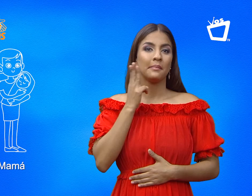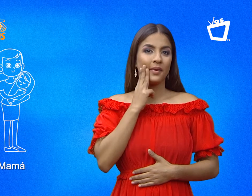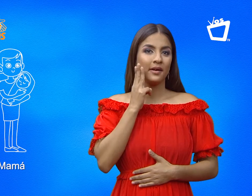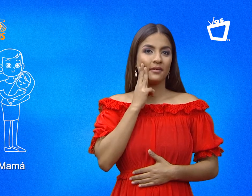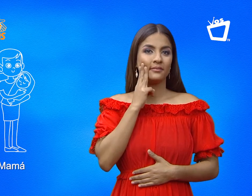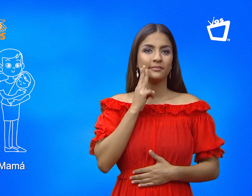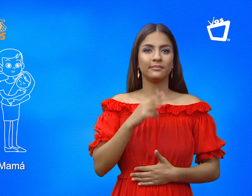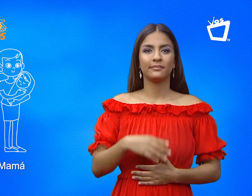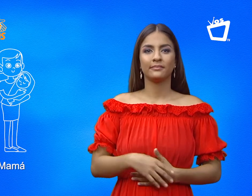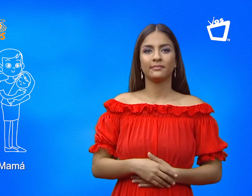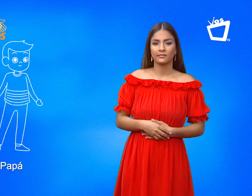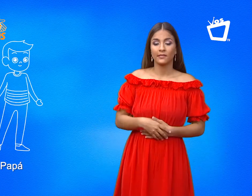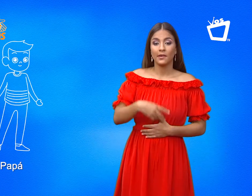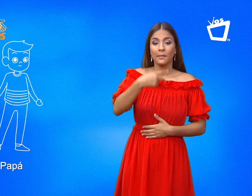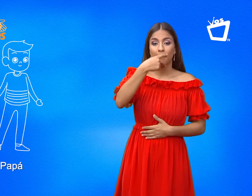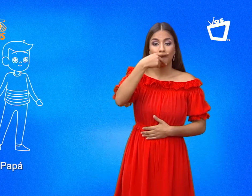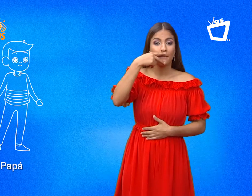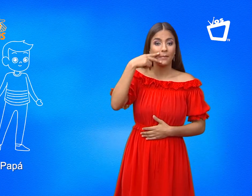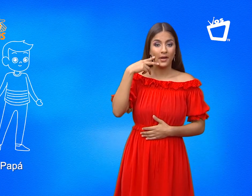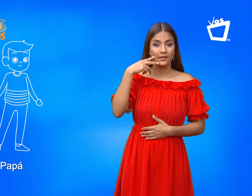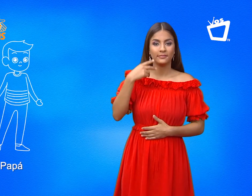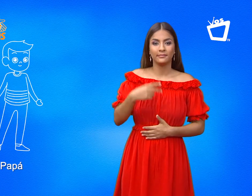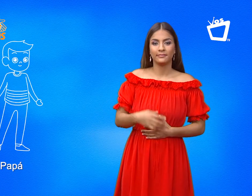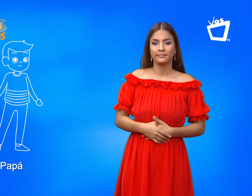mama papá